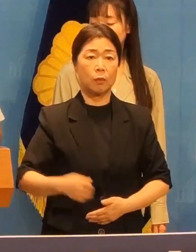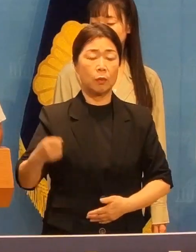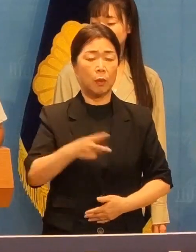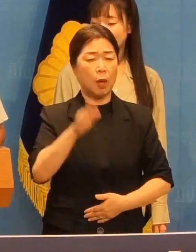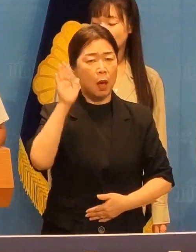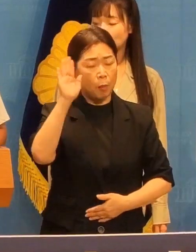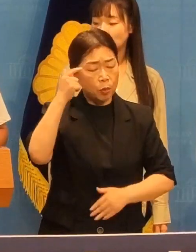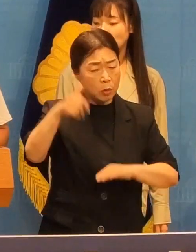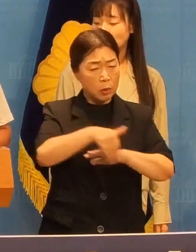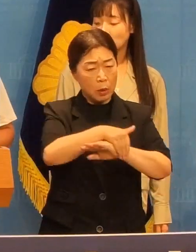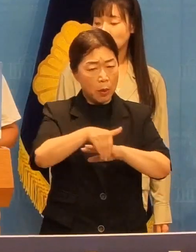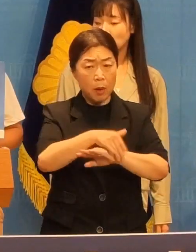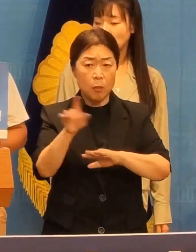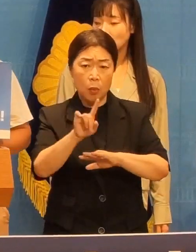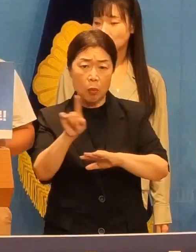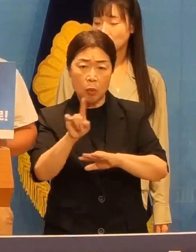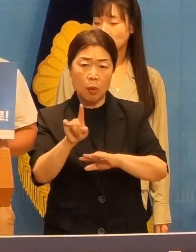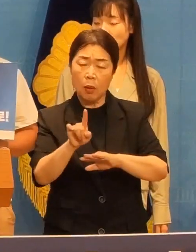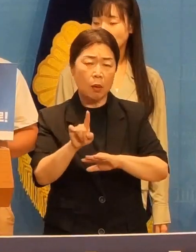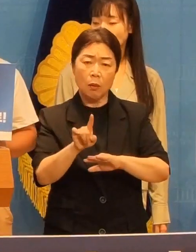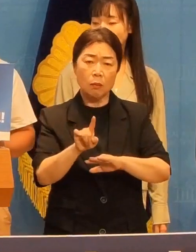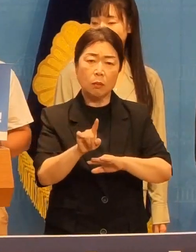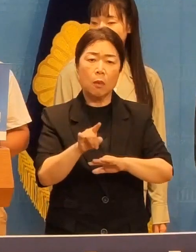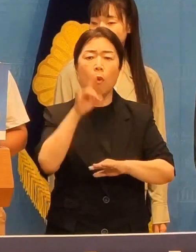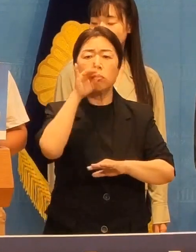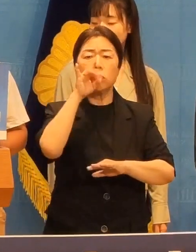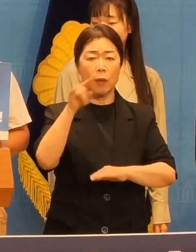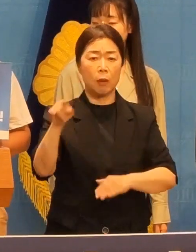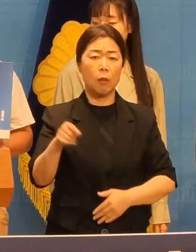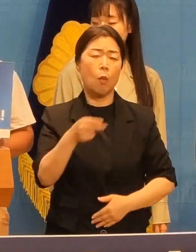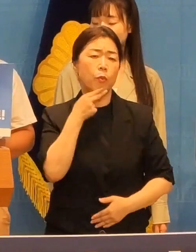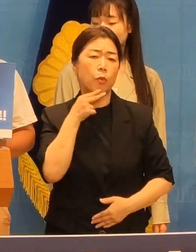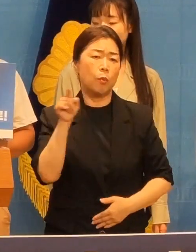갖고 있는지도 저희들 피해자들은 궁금합니다.